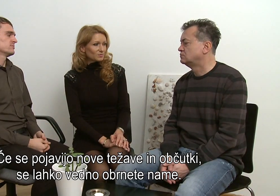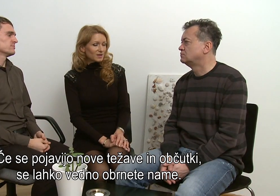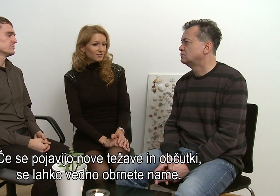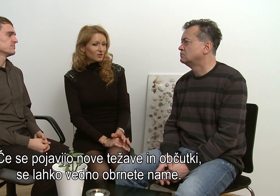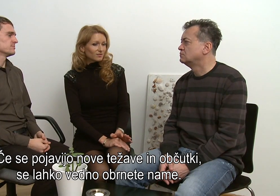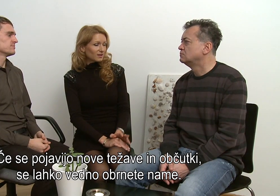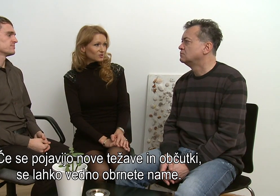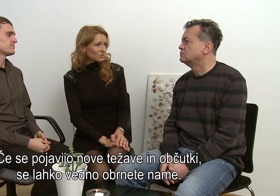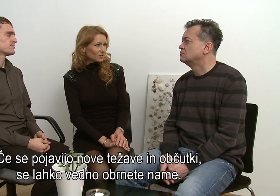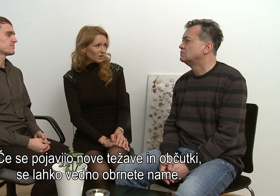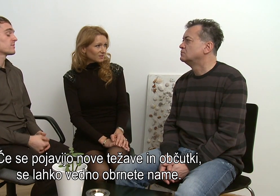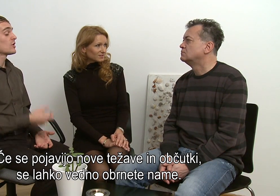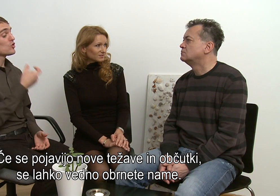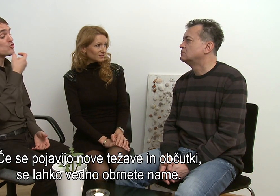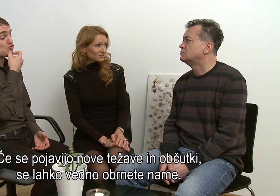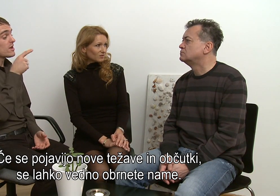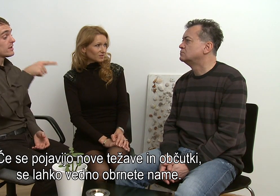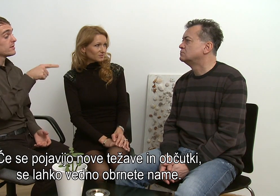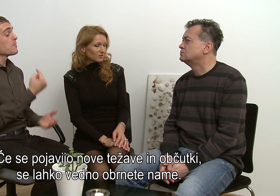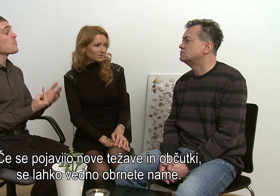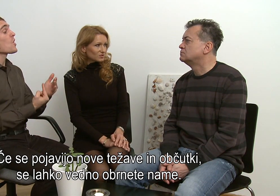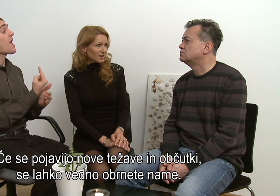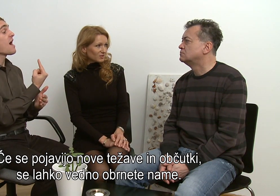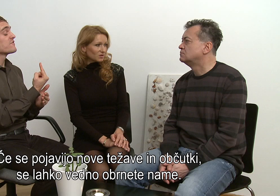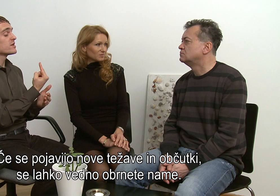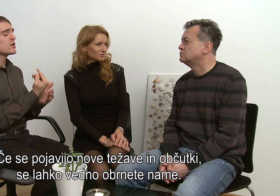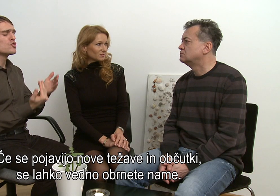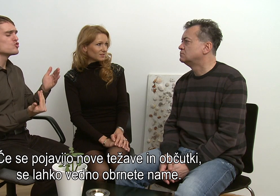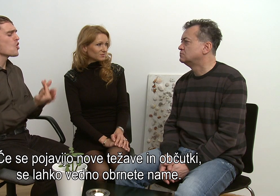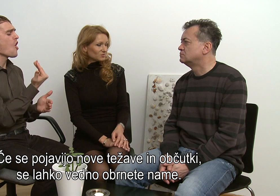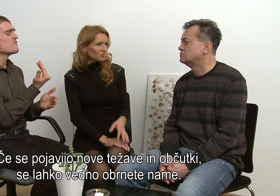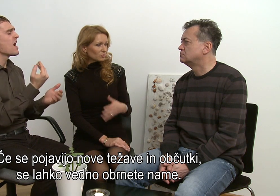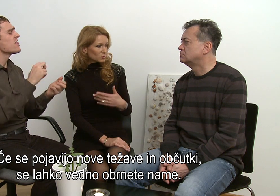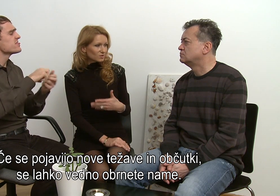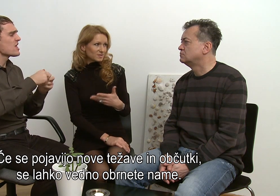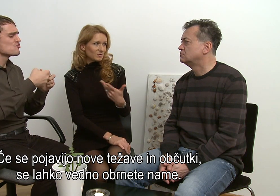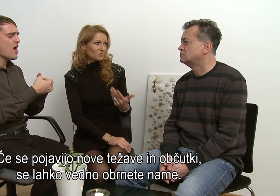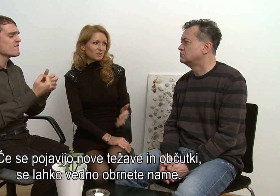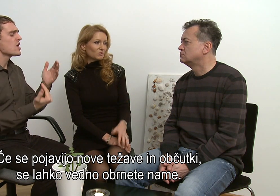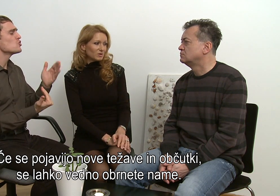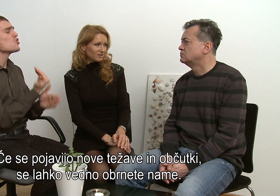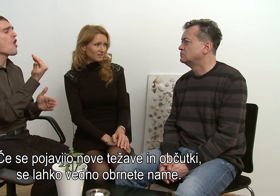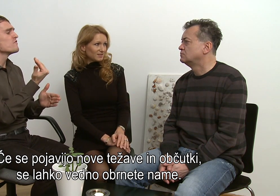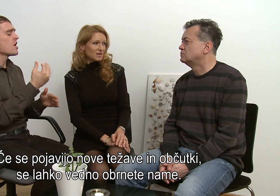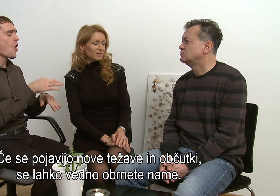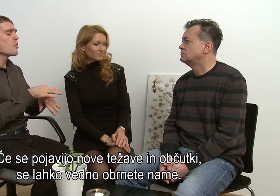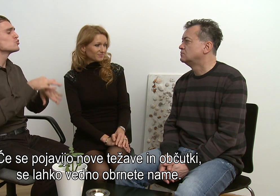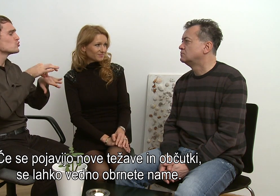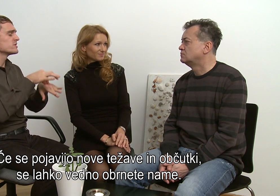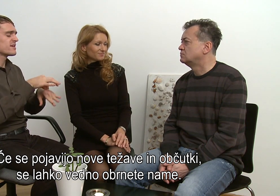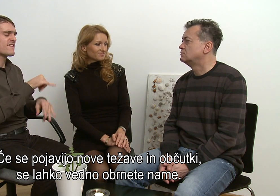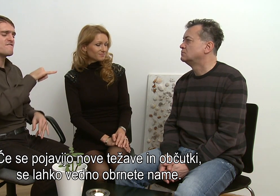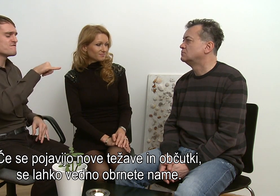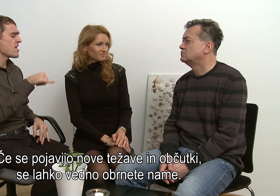Če pa se pojavijo kakršnekoli nove težave, novi občutki, se pa lahko vedno obrnete name.